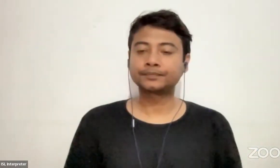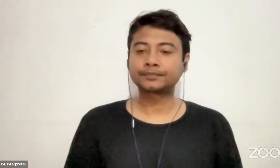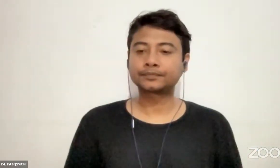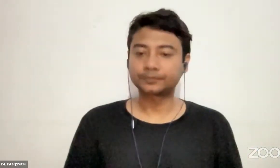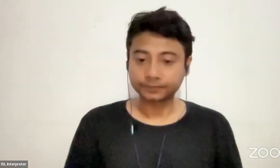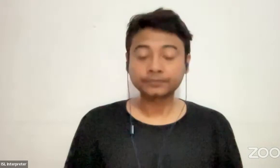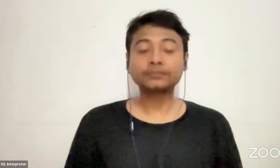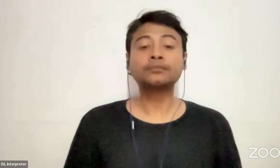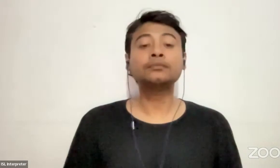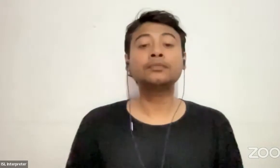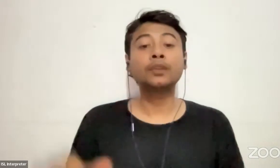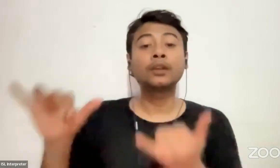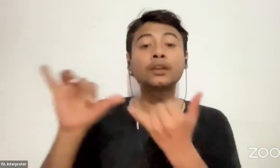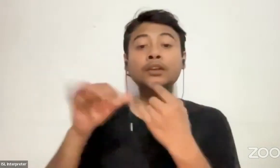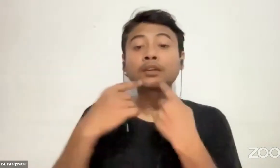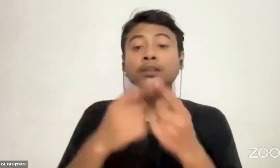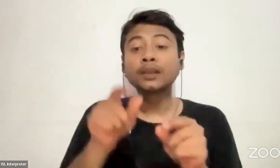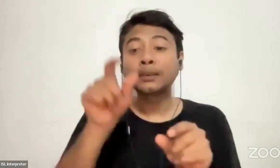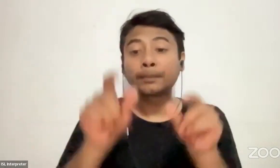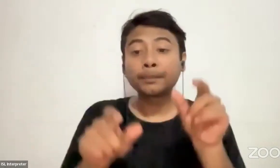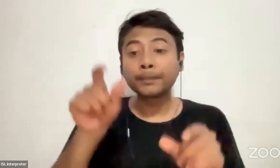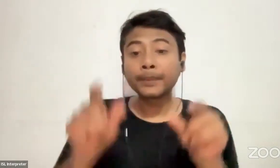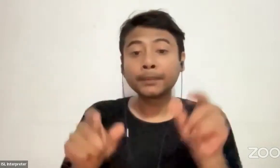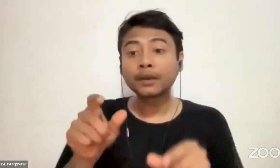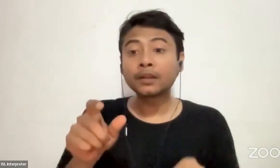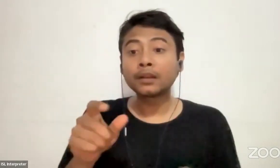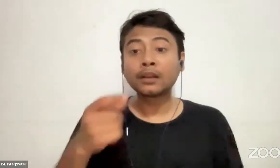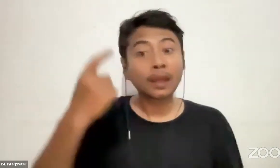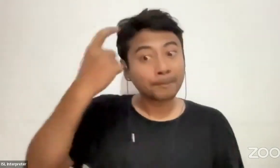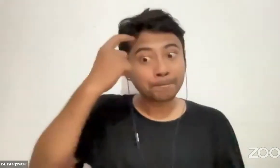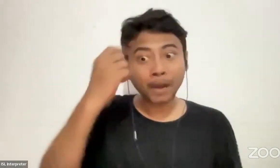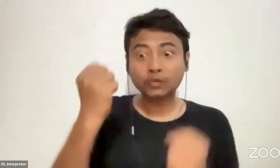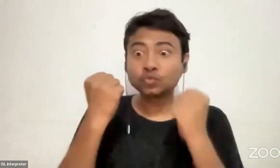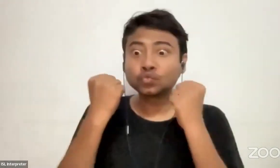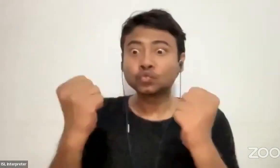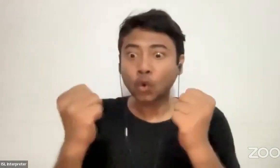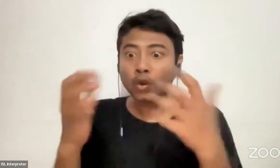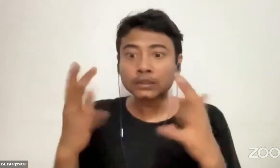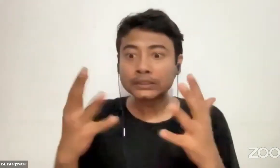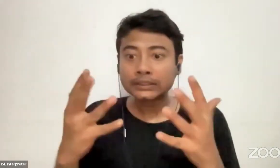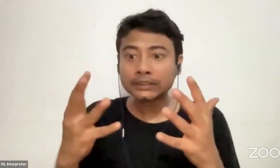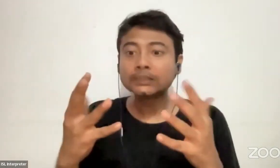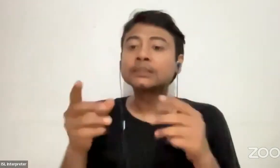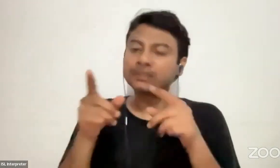अकल है, वास्तव में वो देवताओं की पूजा करते हैं।